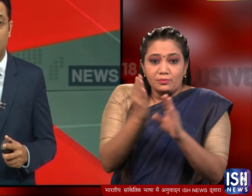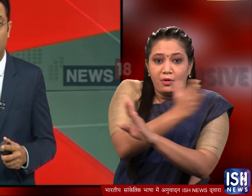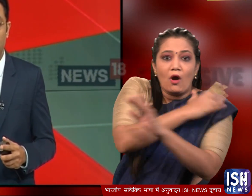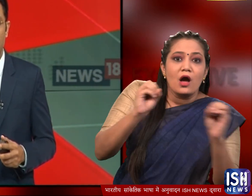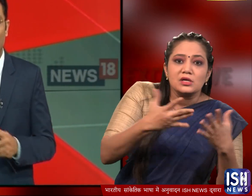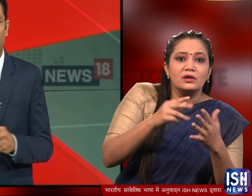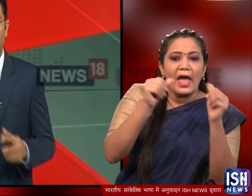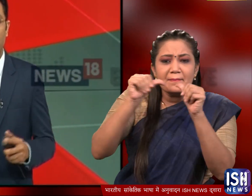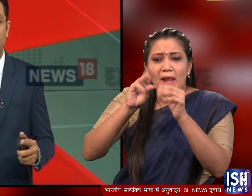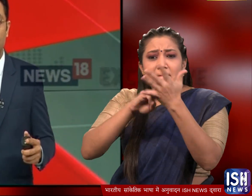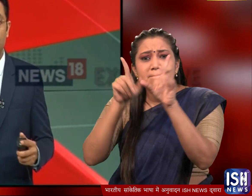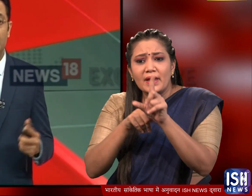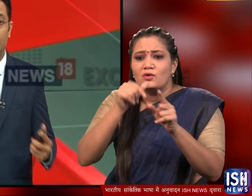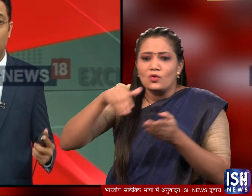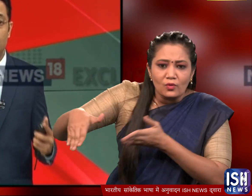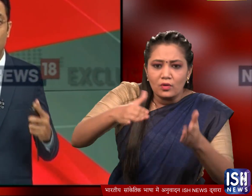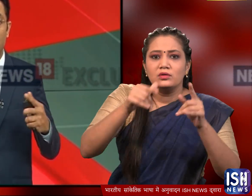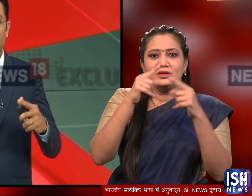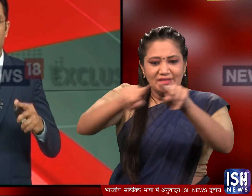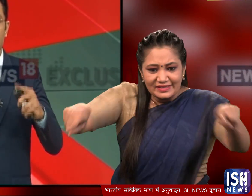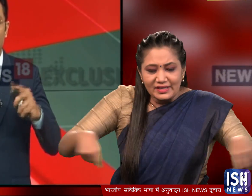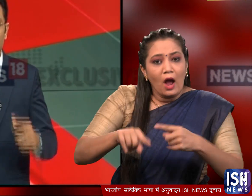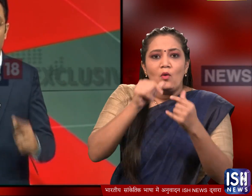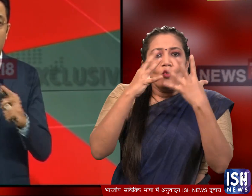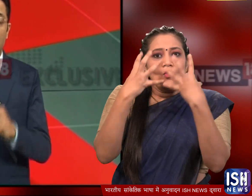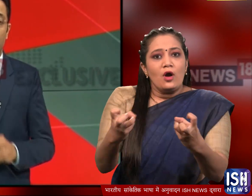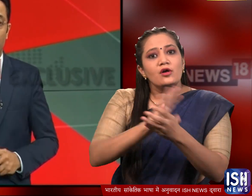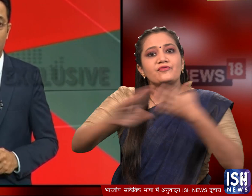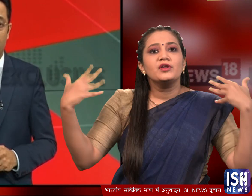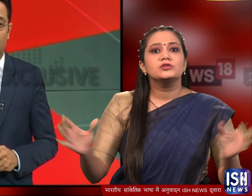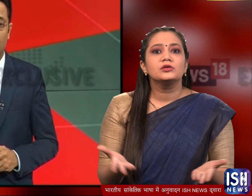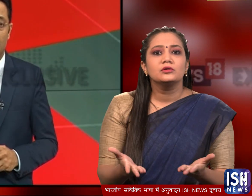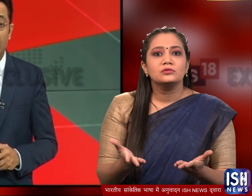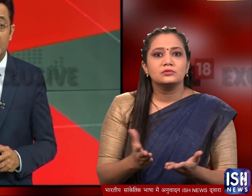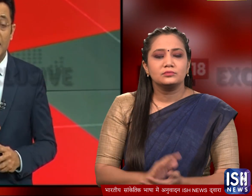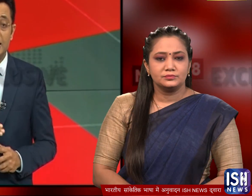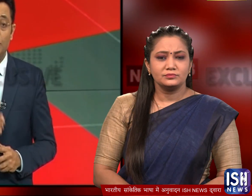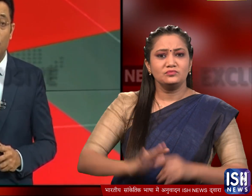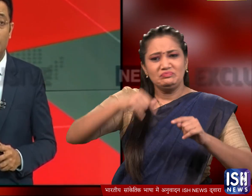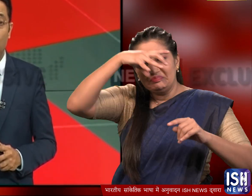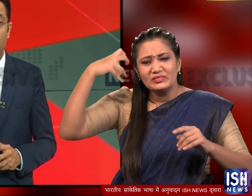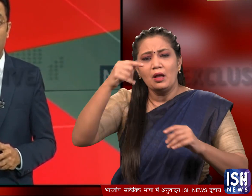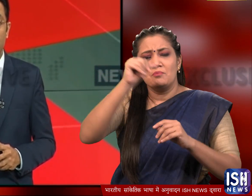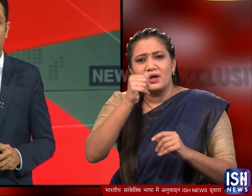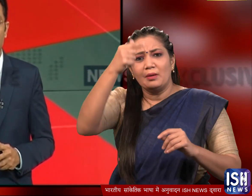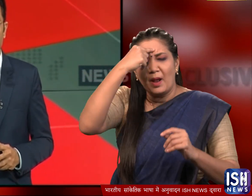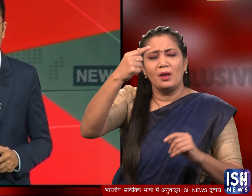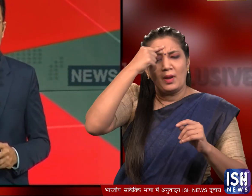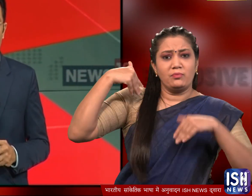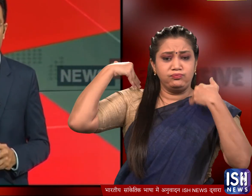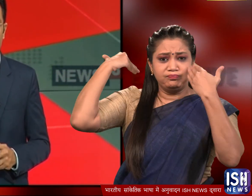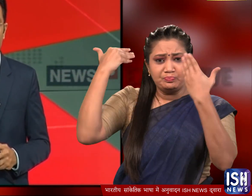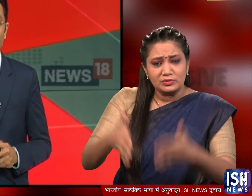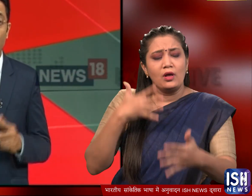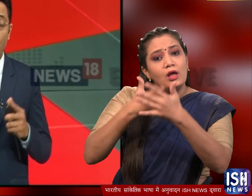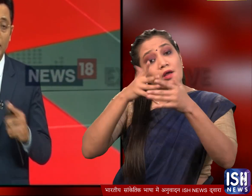गर्मी पड़ती रही तो अप्रैल मई आते आते नदियों और झीलों का पानी खत्म होने के कगार पर पहुंच जाएगा। कई साल से हम लोग गर्मियों में पानी की जो किल्लत